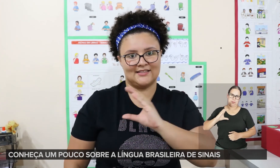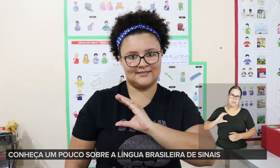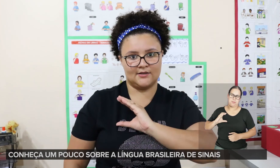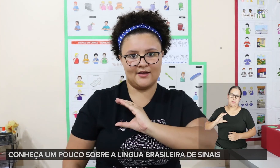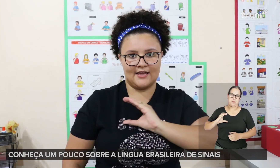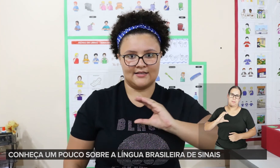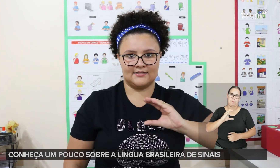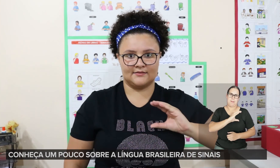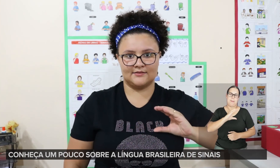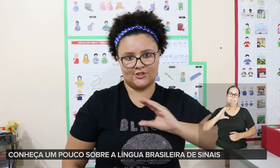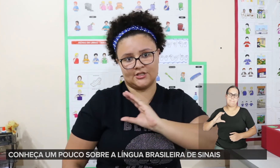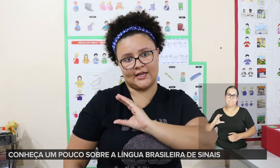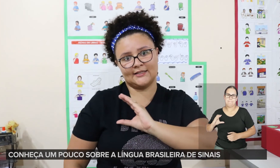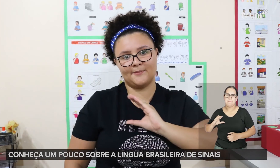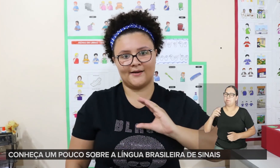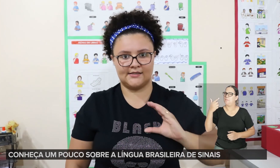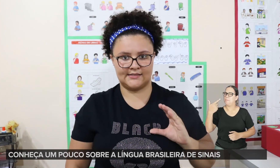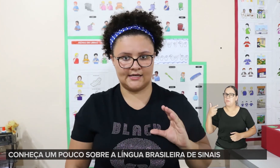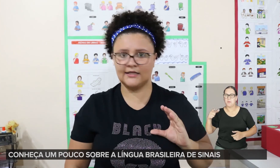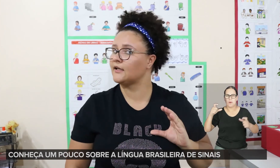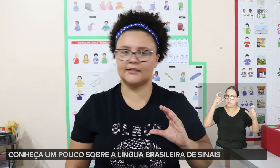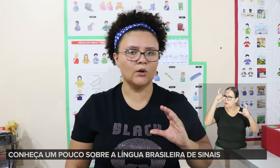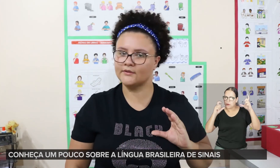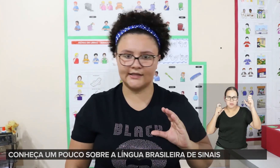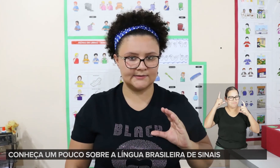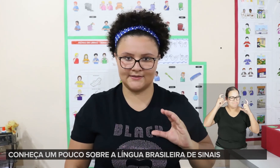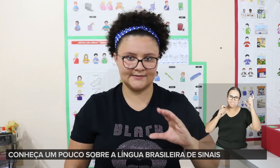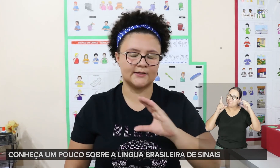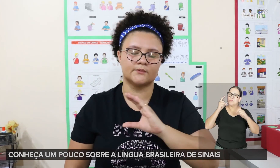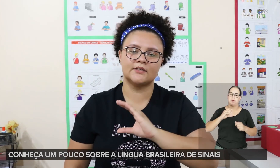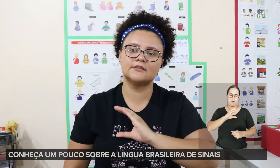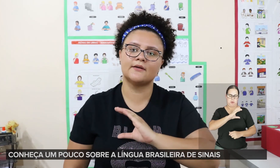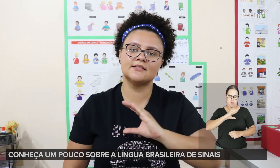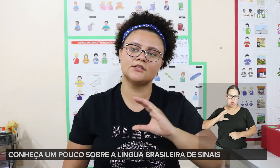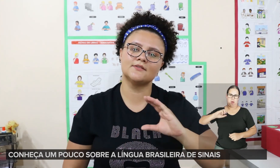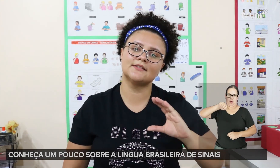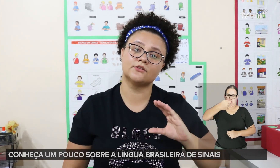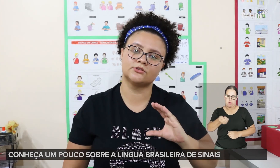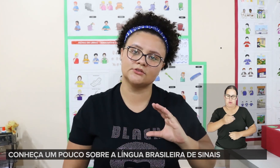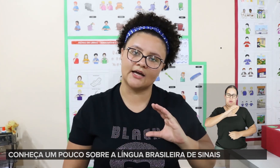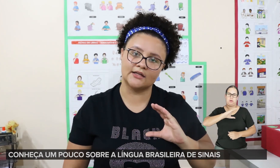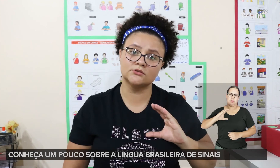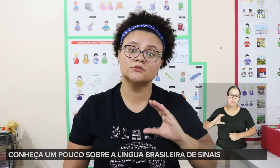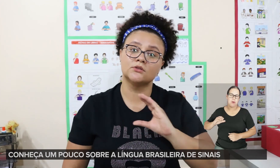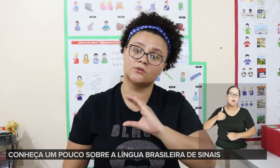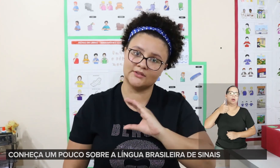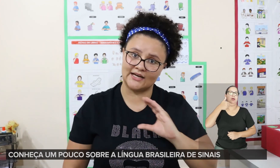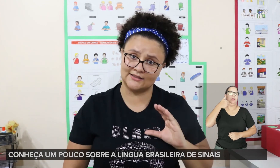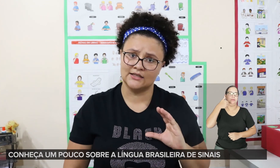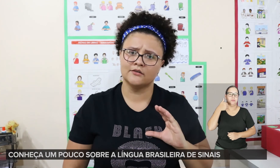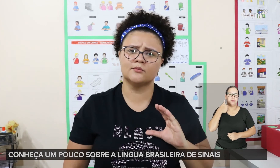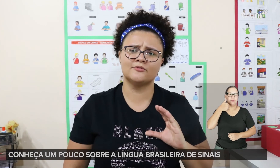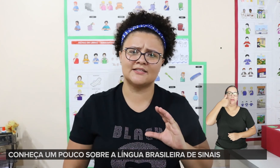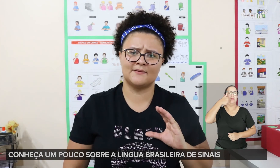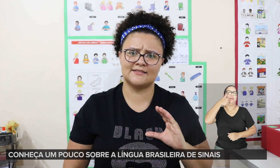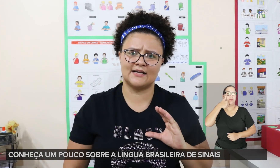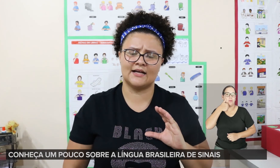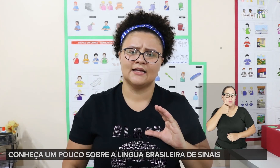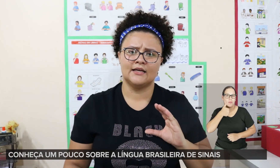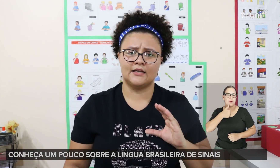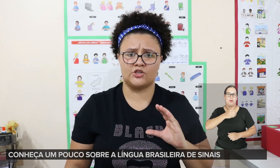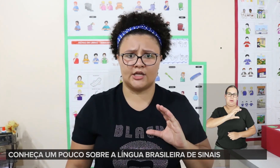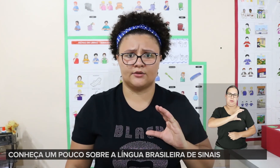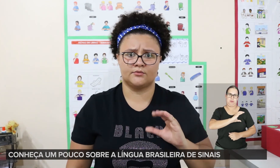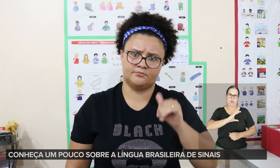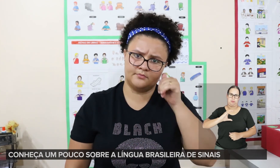a orientação é essa, da direita para a esquerda, e não tem expressão. Então, este é o sinal de cunhado ou cunhada. Como vai